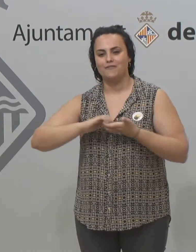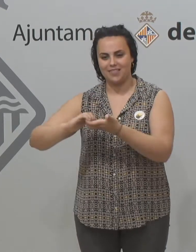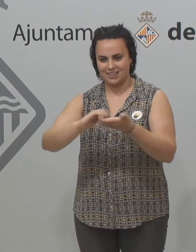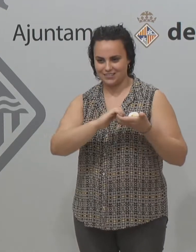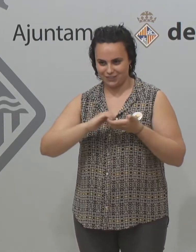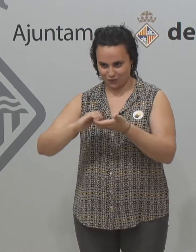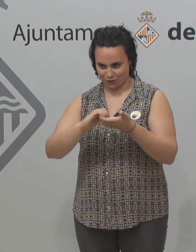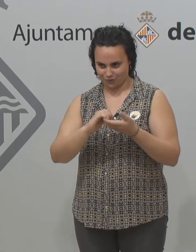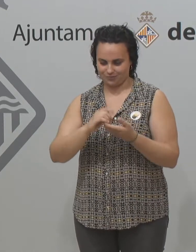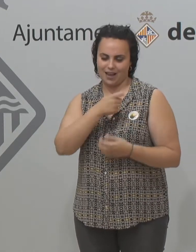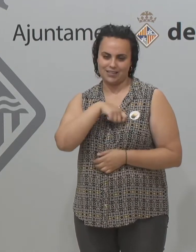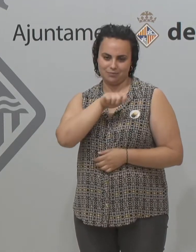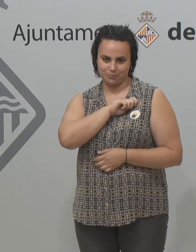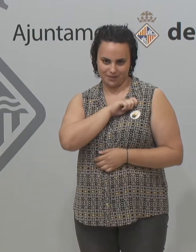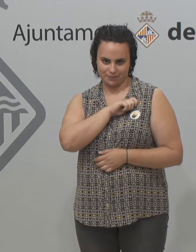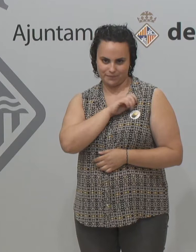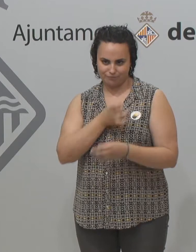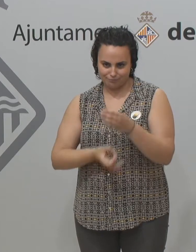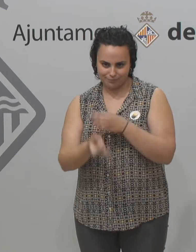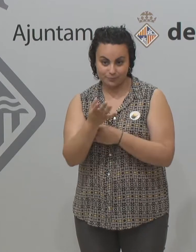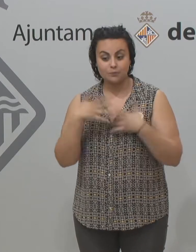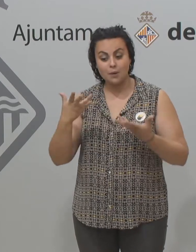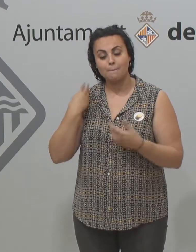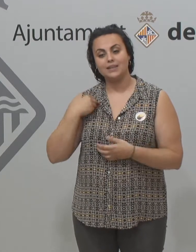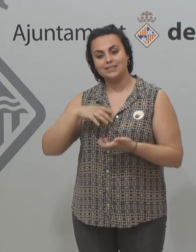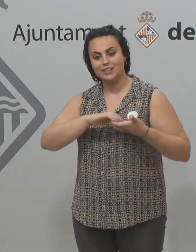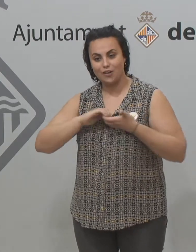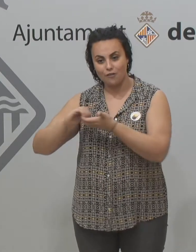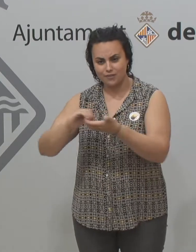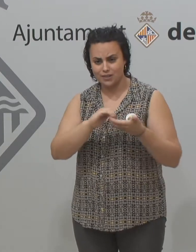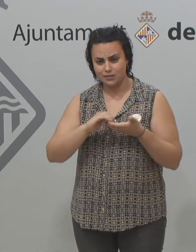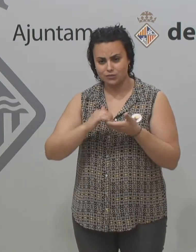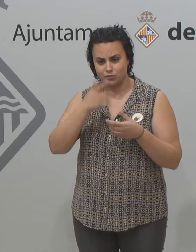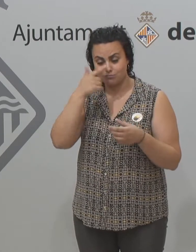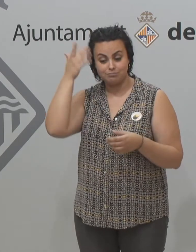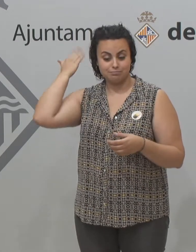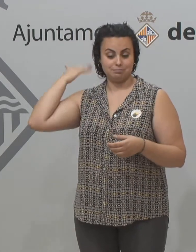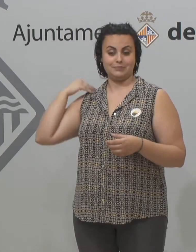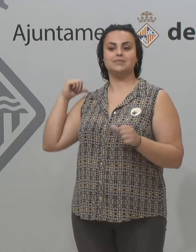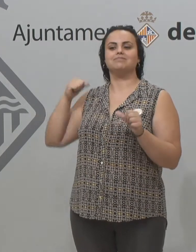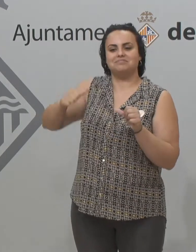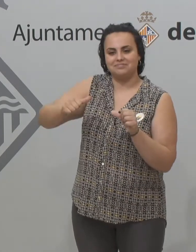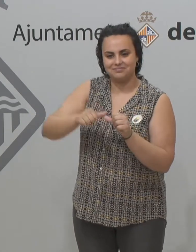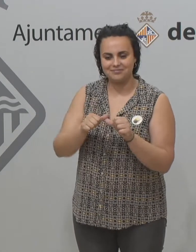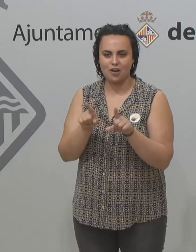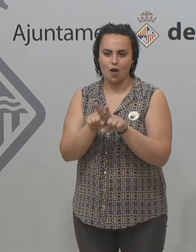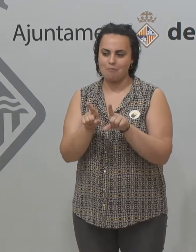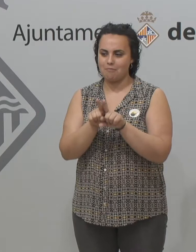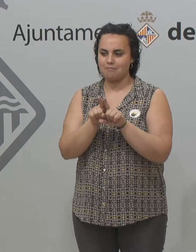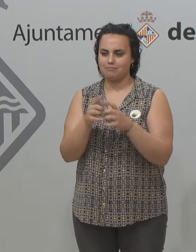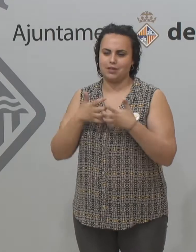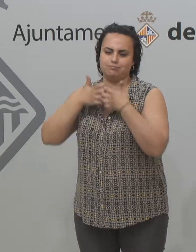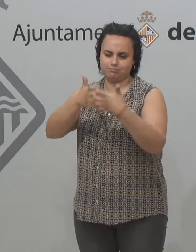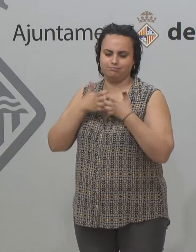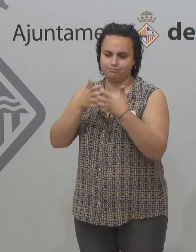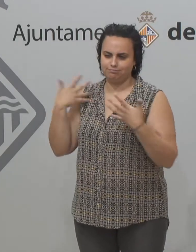estat. Aquesta confederació va ser en aquell moment i ha estat durant tots aquests anys l'agent catalitzador més important que